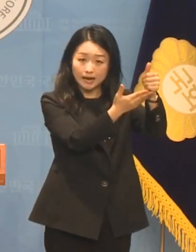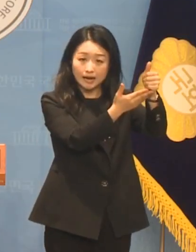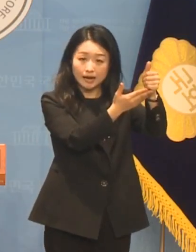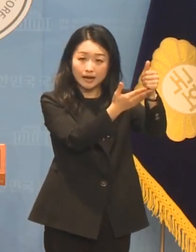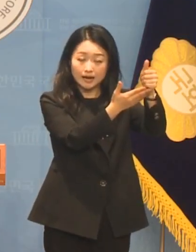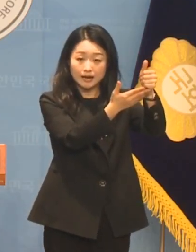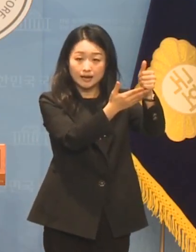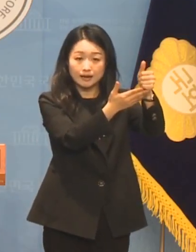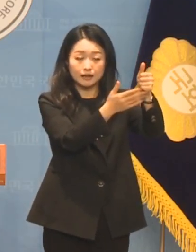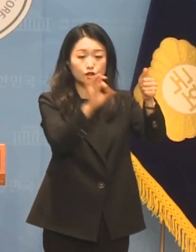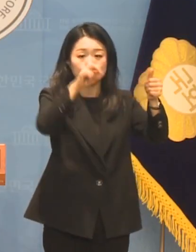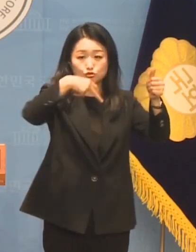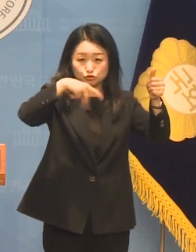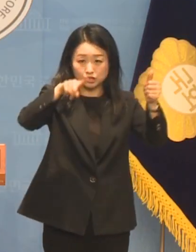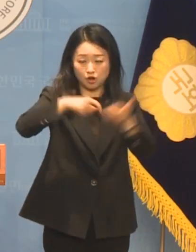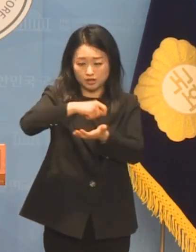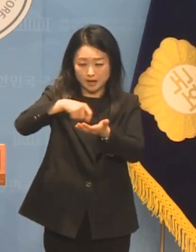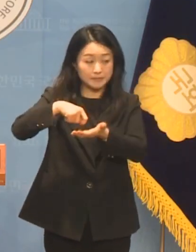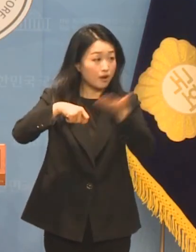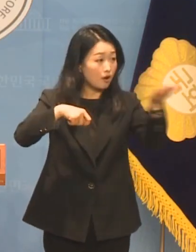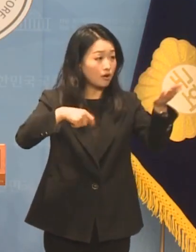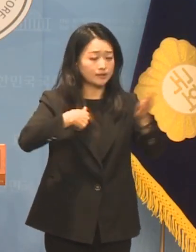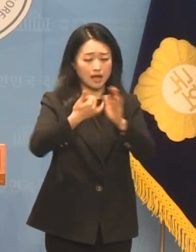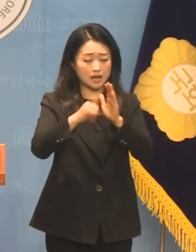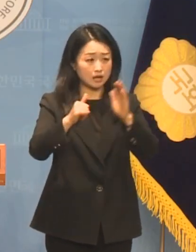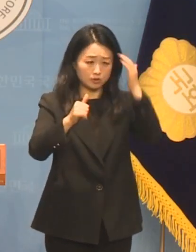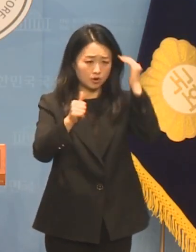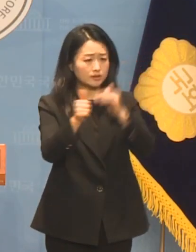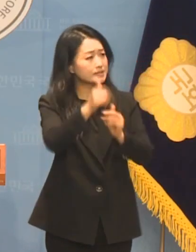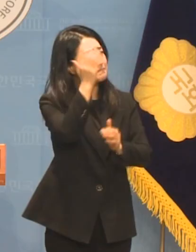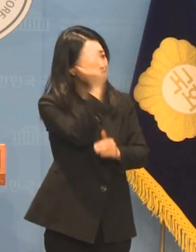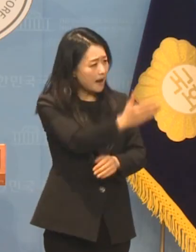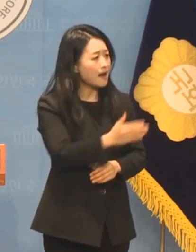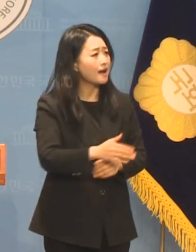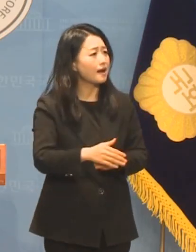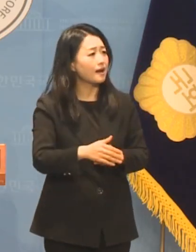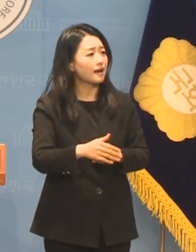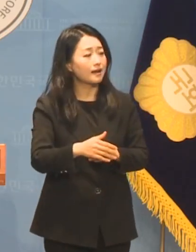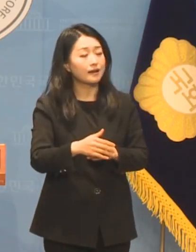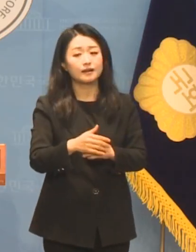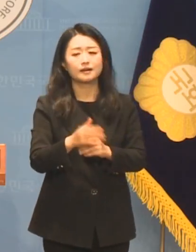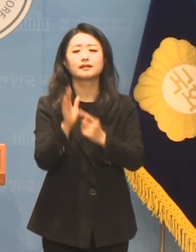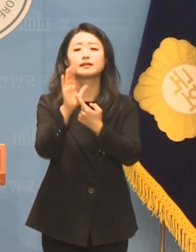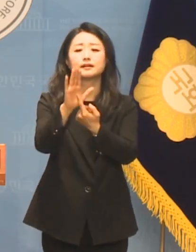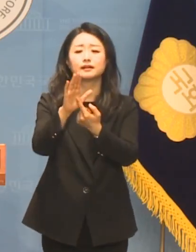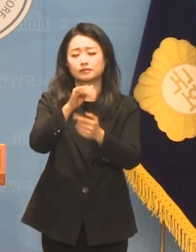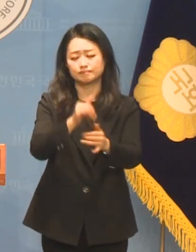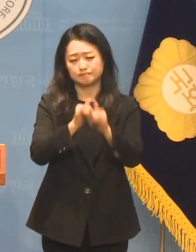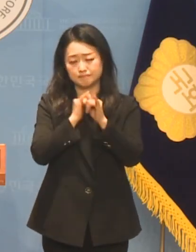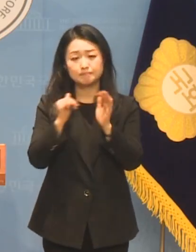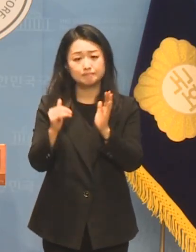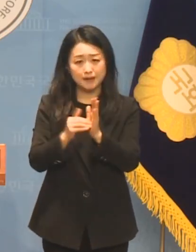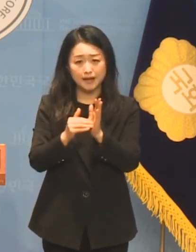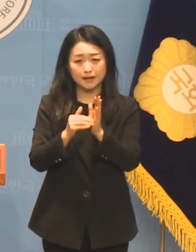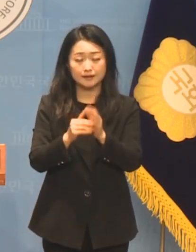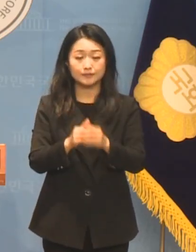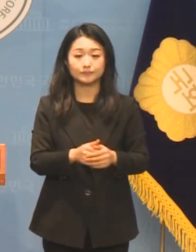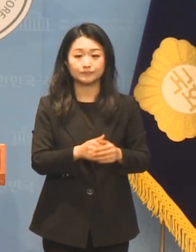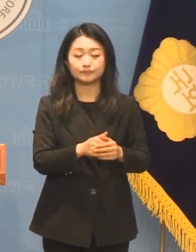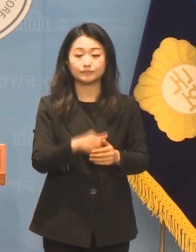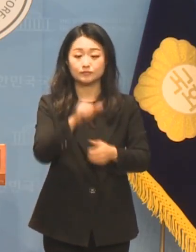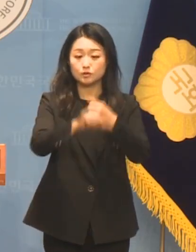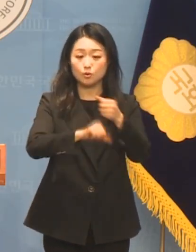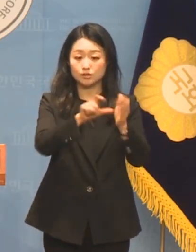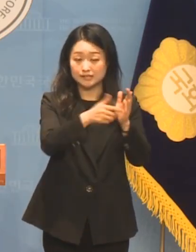검찰총장에게 따로 유서를 남겨 가족은 건들지 말라고 호소하였다고 합니다. 기소 이후